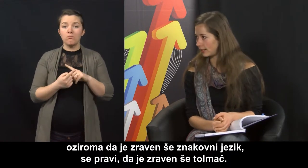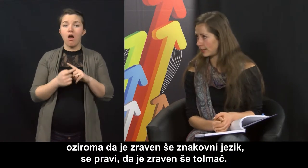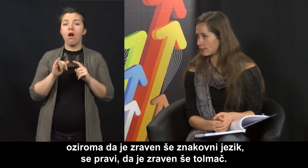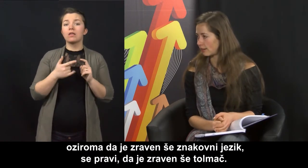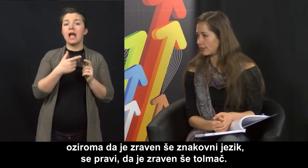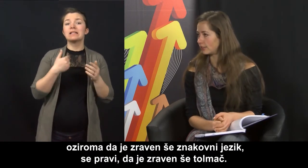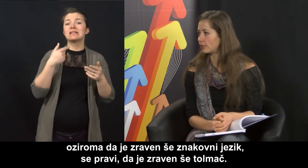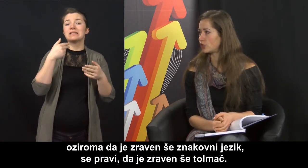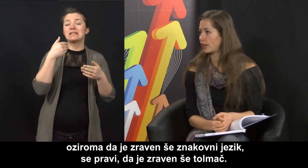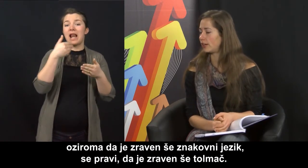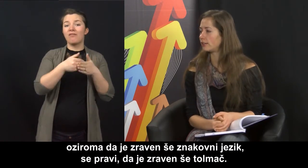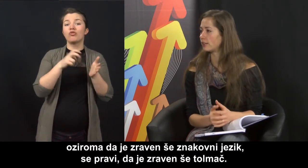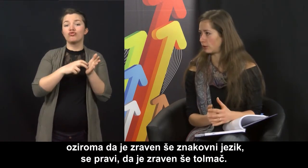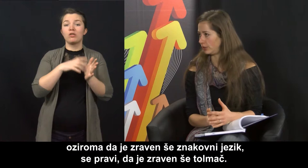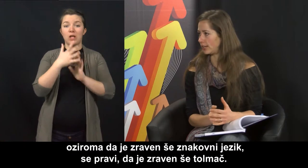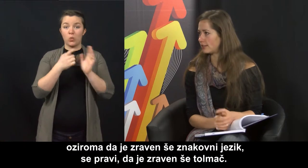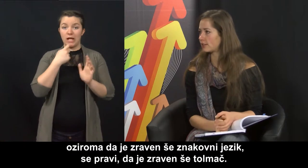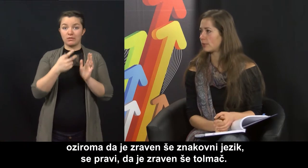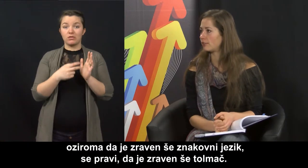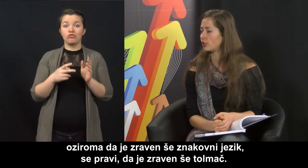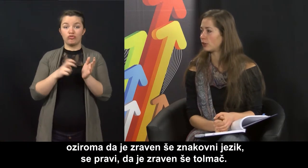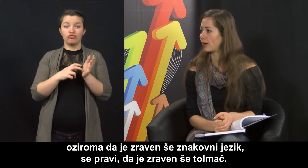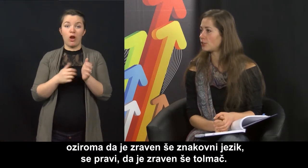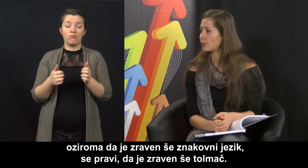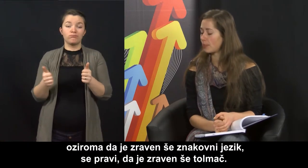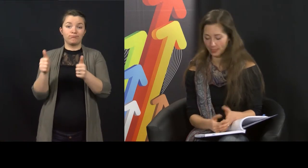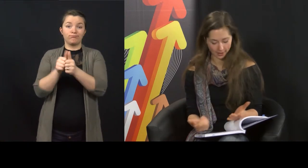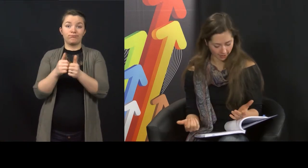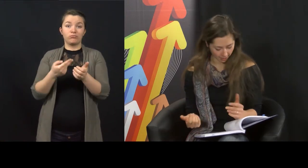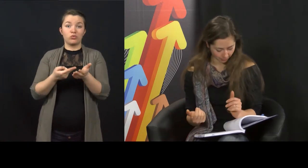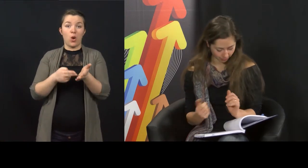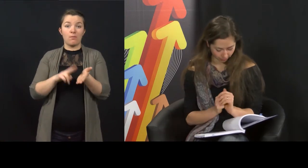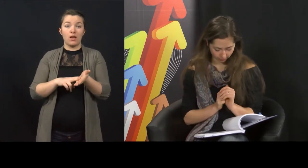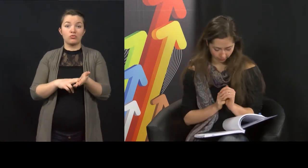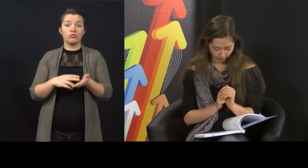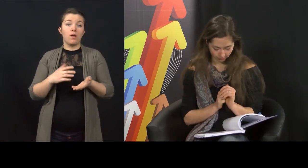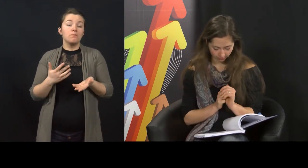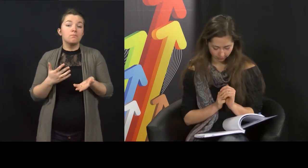oziroma, da je zraven še znakovni jezik, se pravi še tolmač.